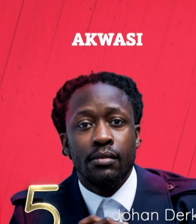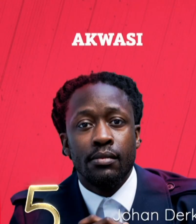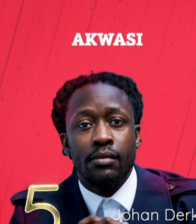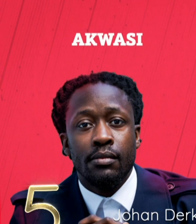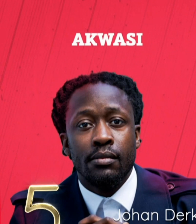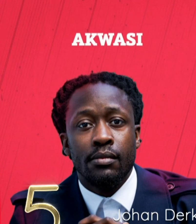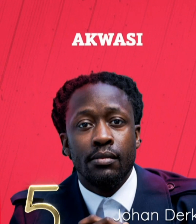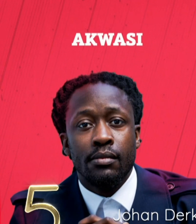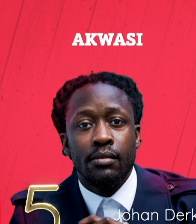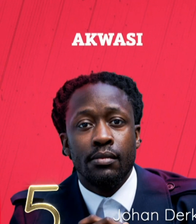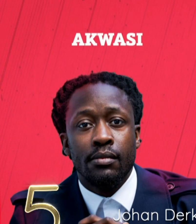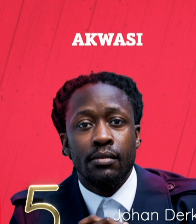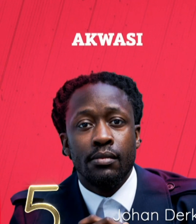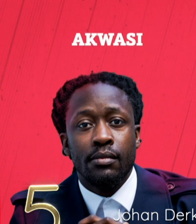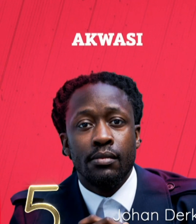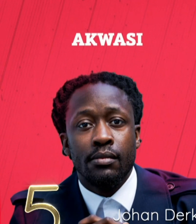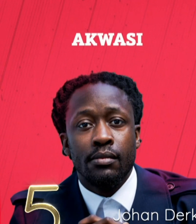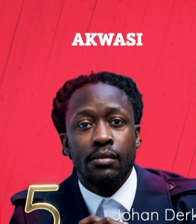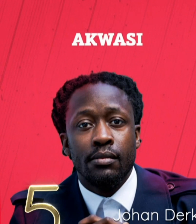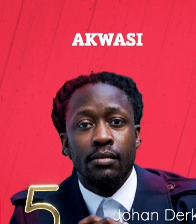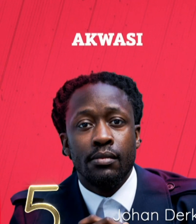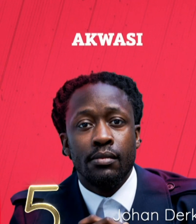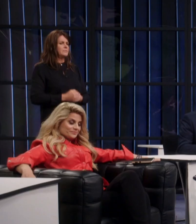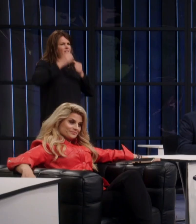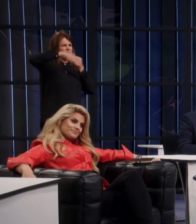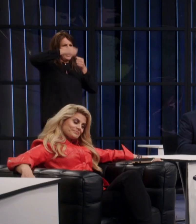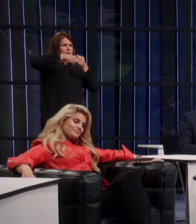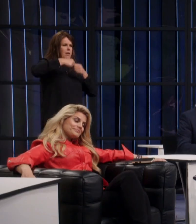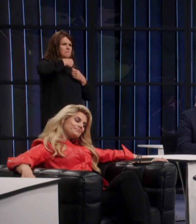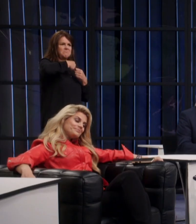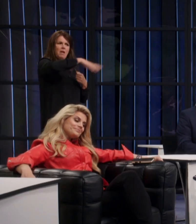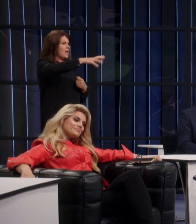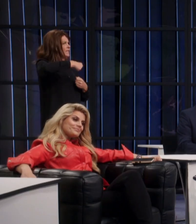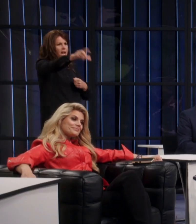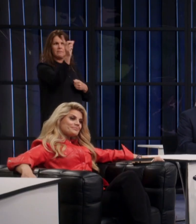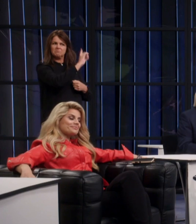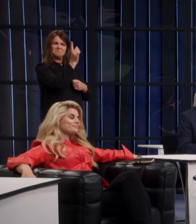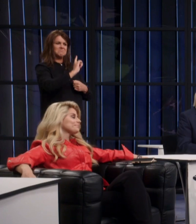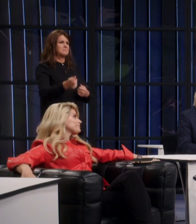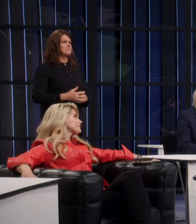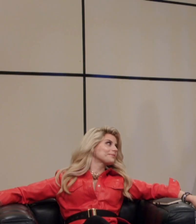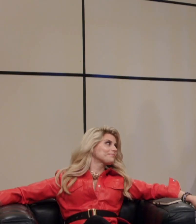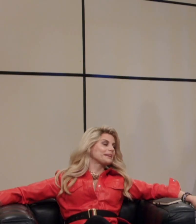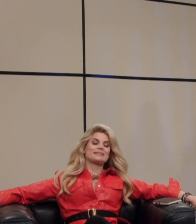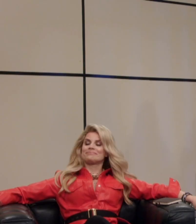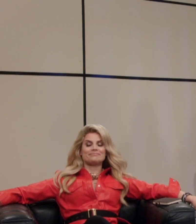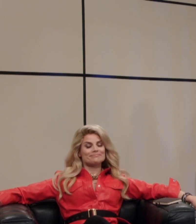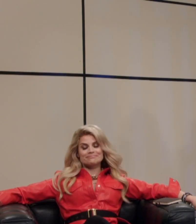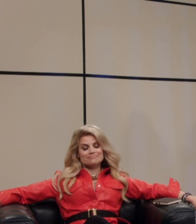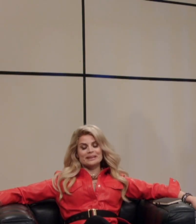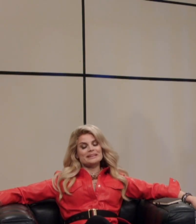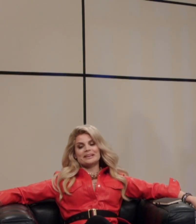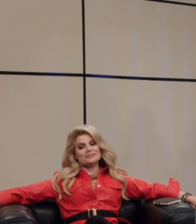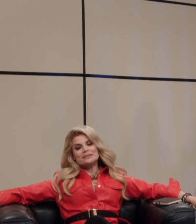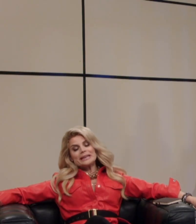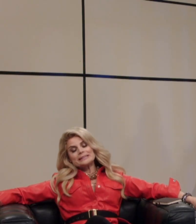Dat fragment. Oh, dit fragment mag niet meer worden uitgezonden. Dat kan ook natuurlijk absoluut niet belachelijk. Dat is niet